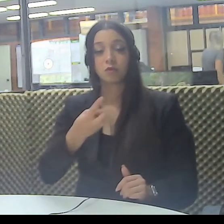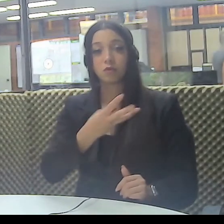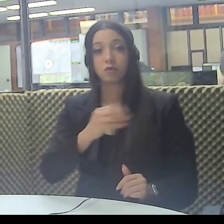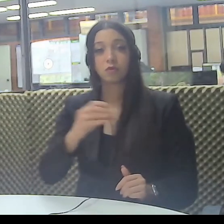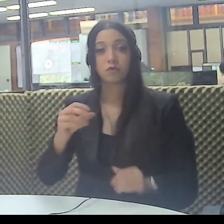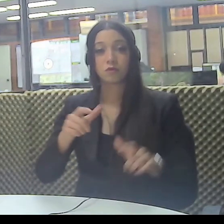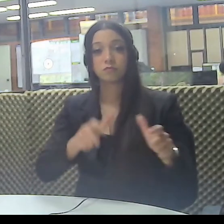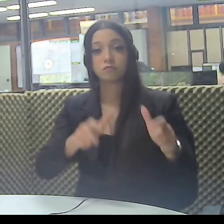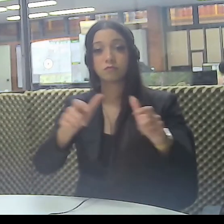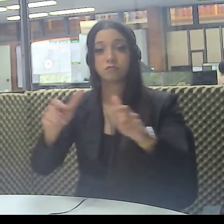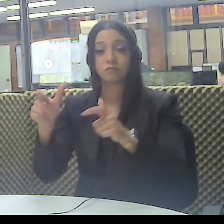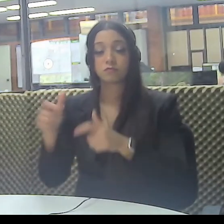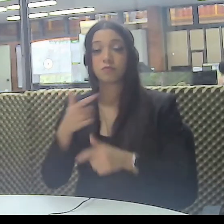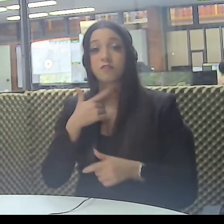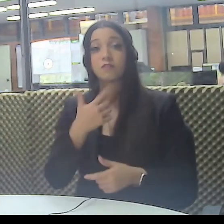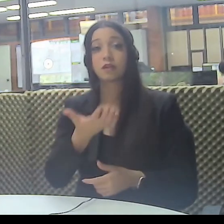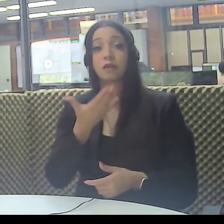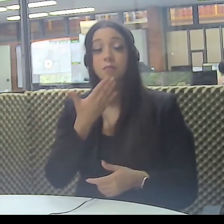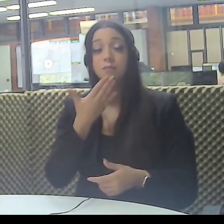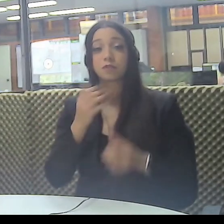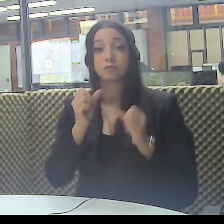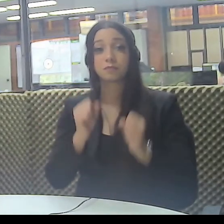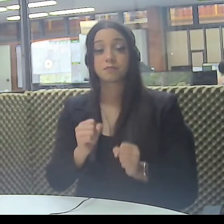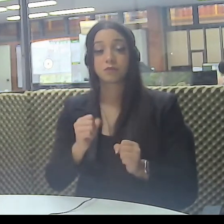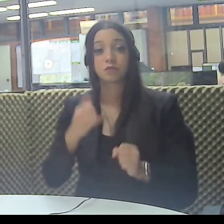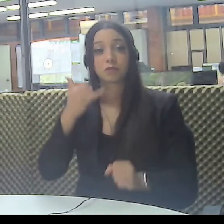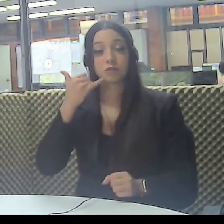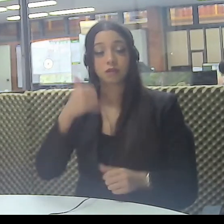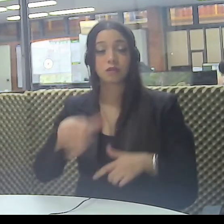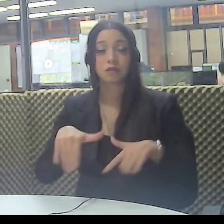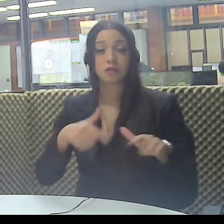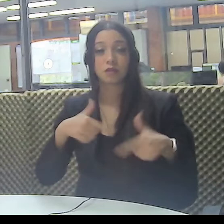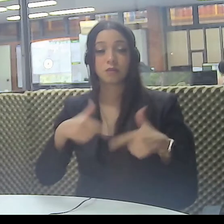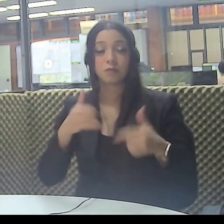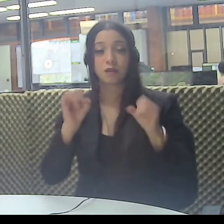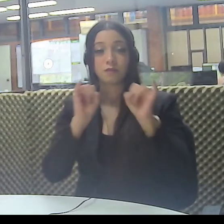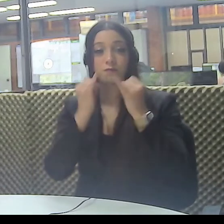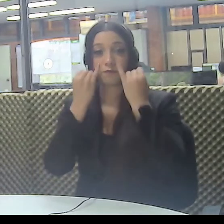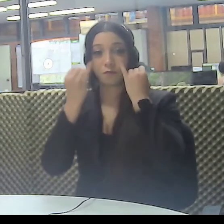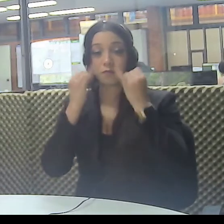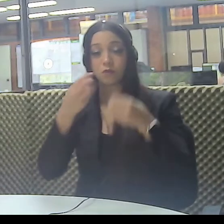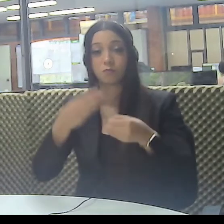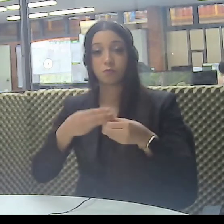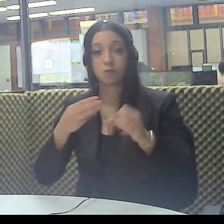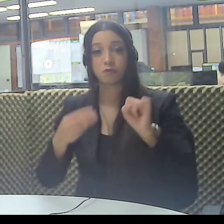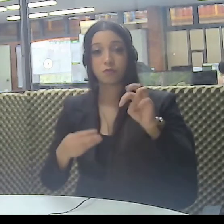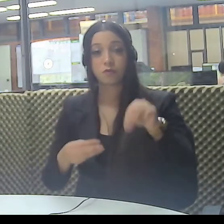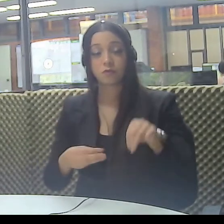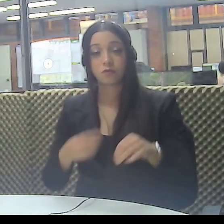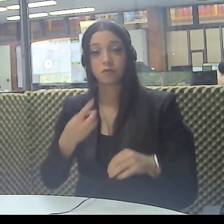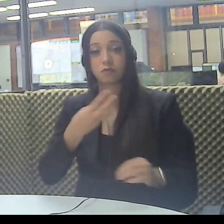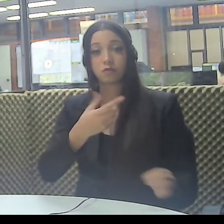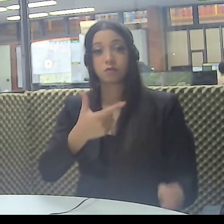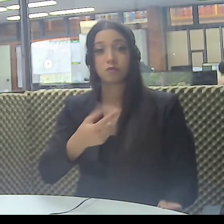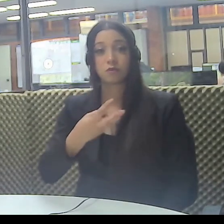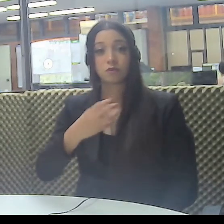pontos. Quem quiser pode solicitar a limpeza pelo Serviço de Informação Municipal, o SIM, que é o